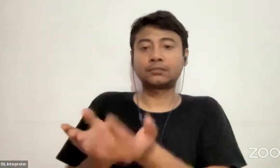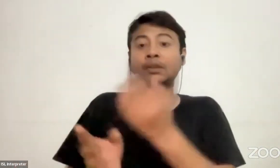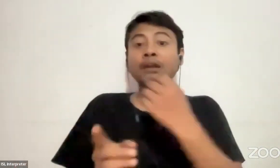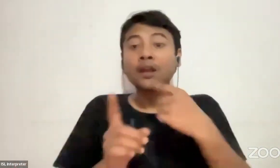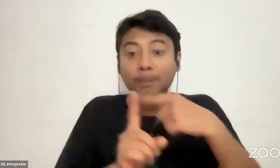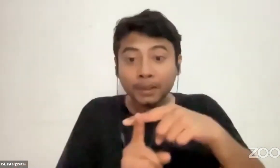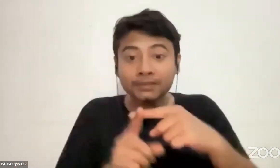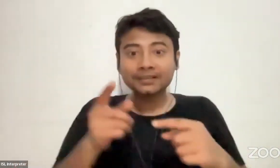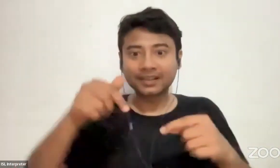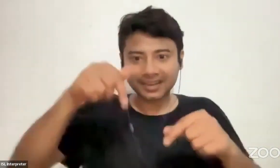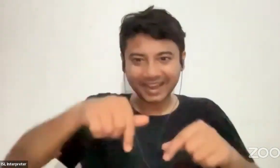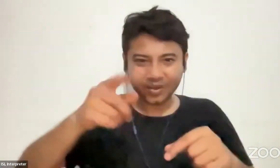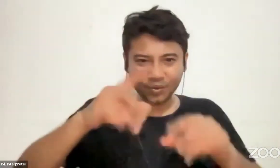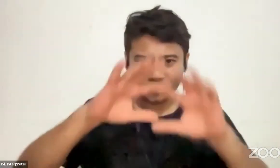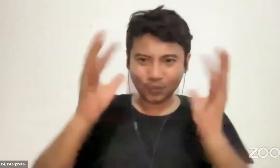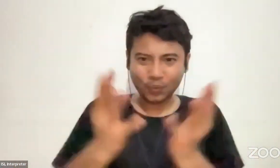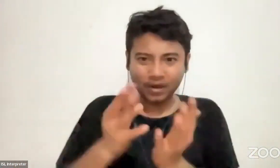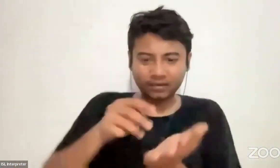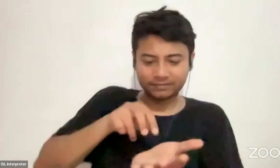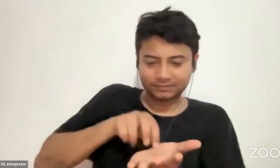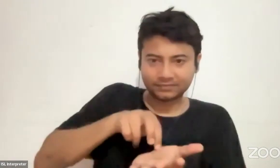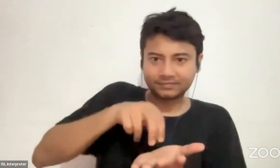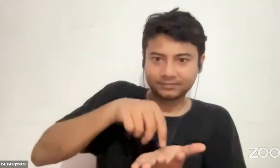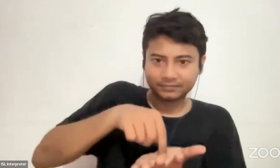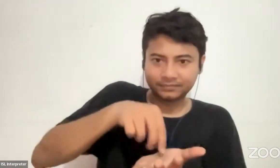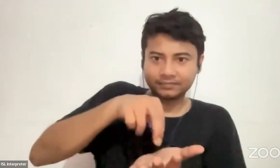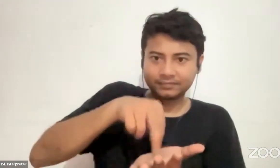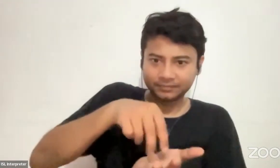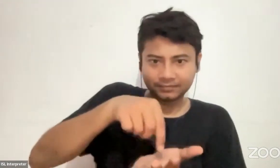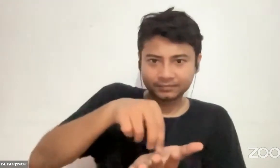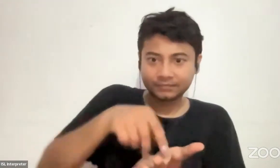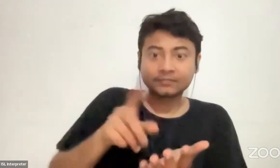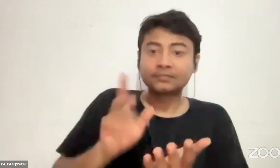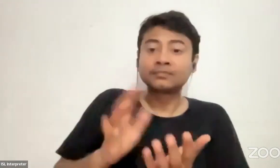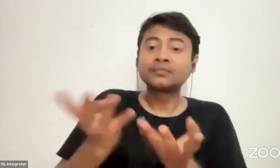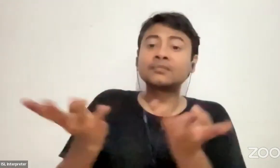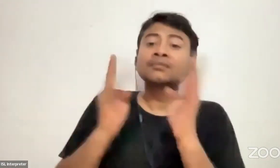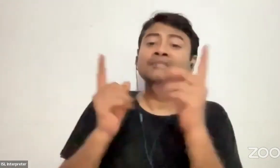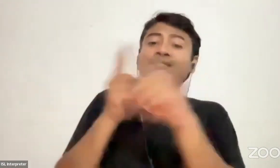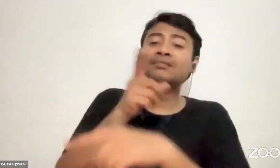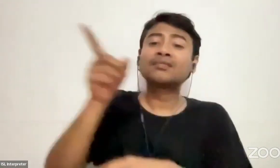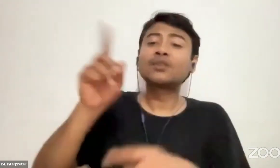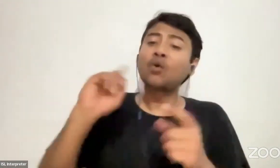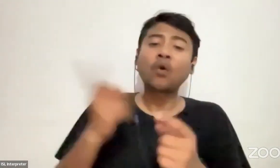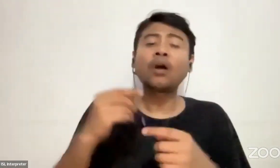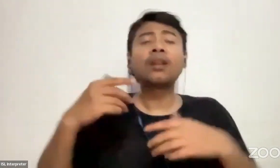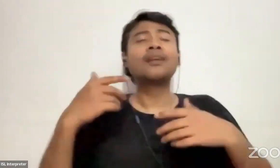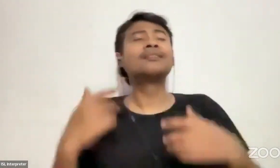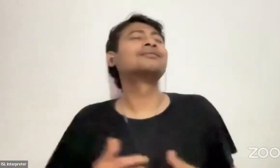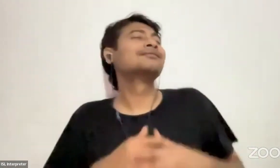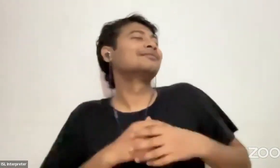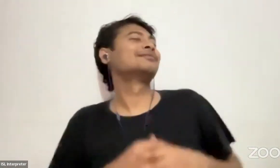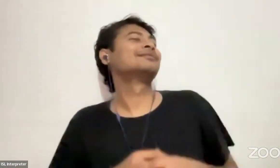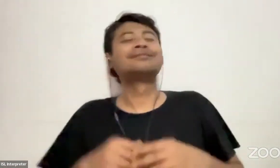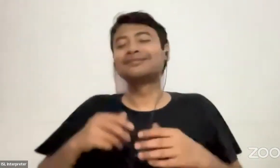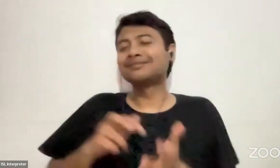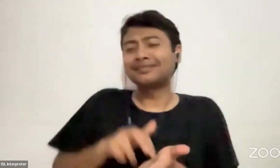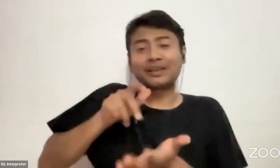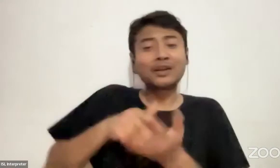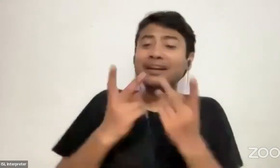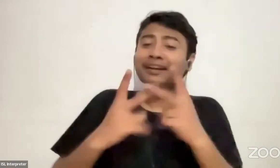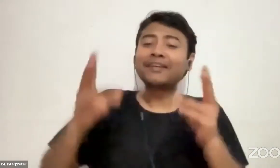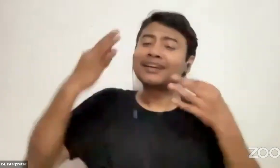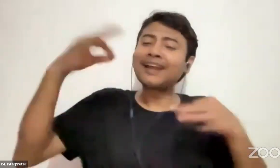हैं, है ना। भगवान के लोक में सब इतना प्रसन्न रहते हैं, इतना आनंद होता है कि नाचते हुए चलते हैं।